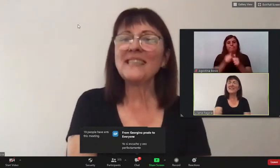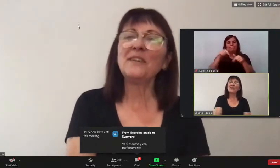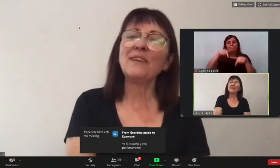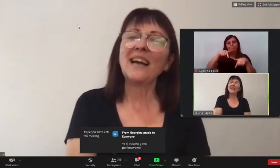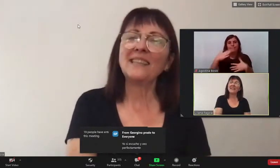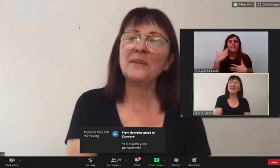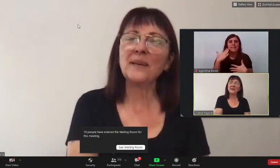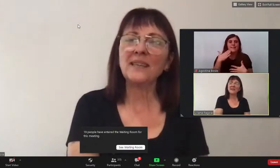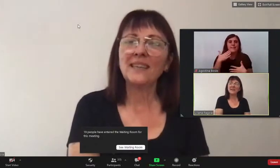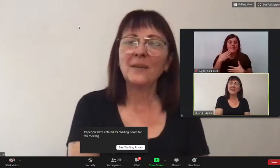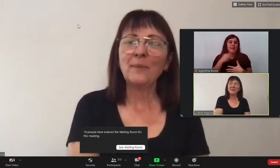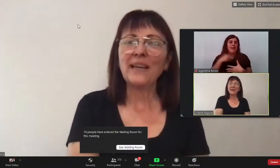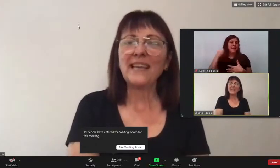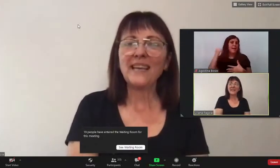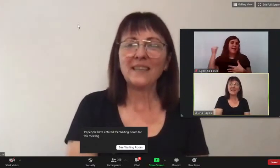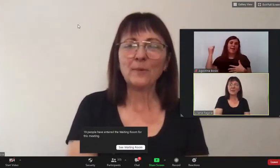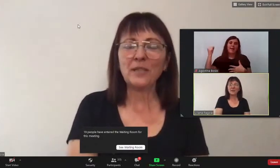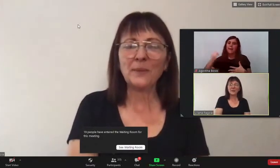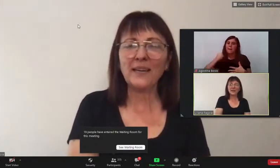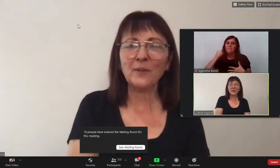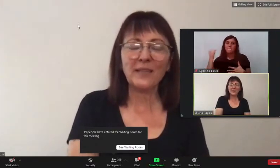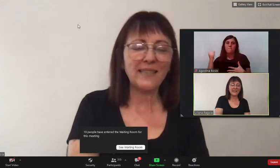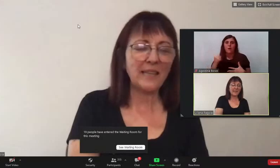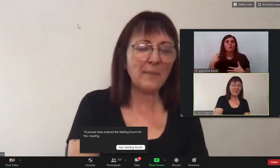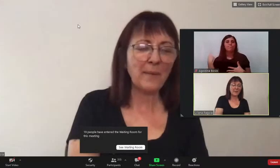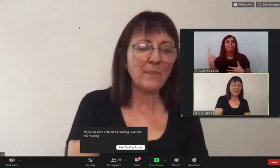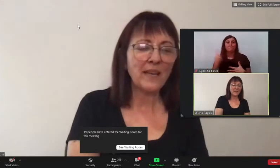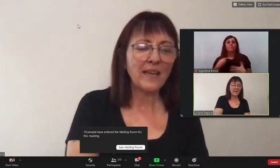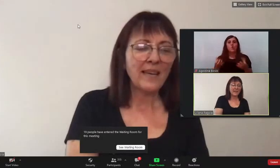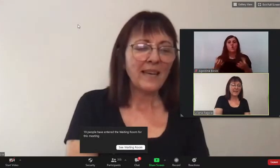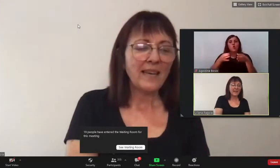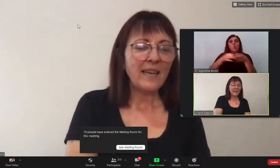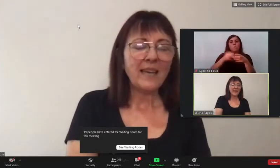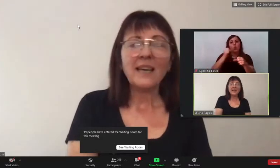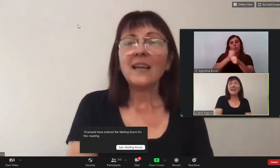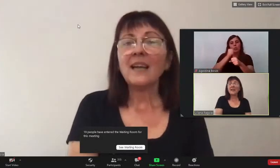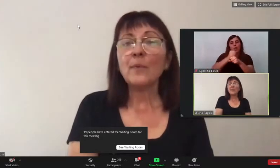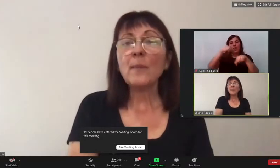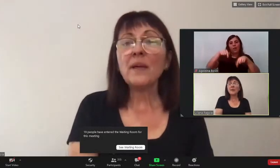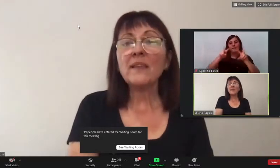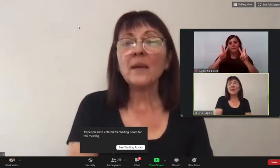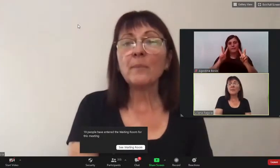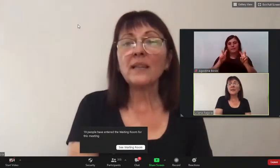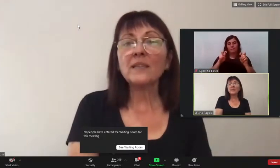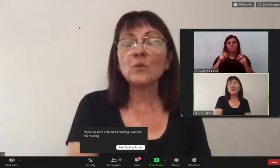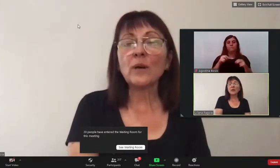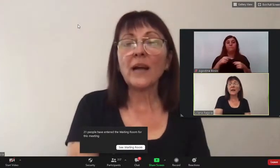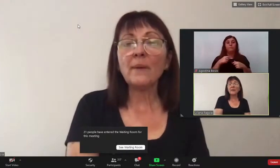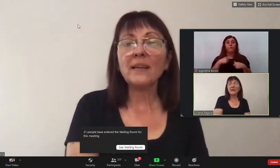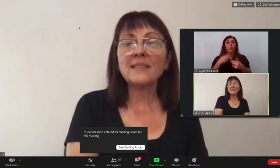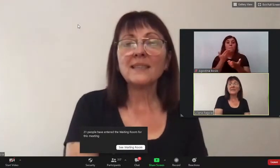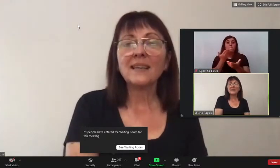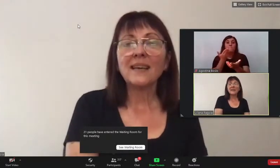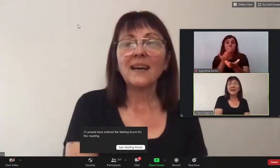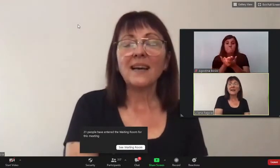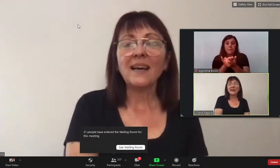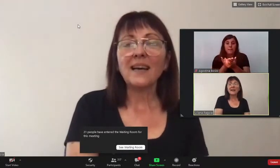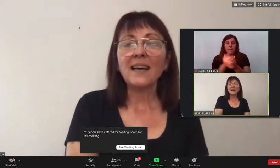muy significativa para quienes estamos trabajando en este tema. Les voy a pedir que prendan sus